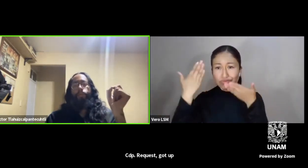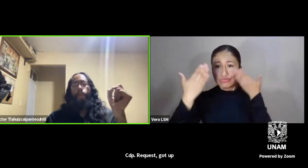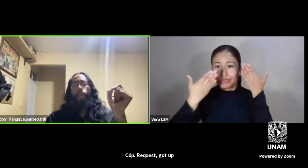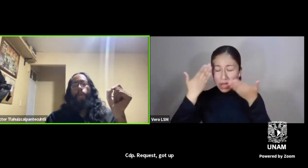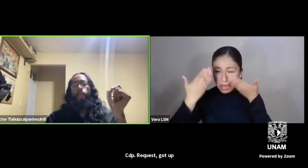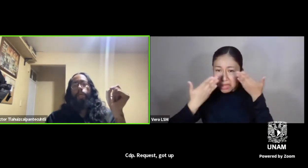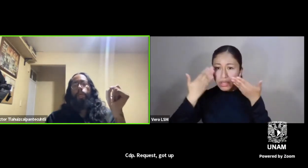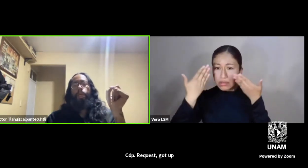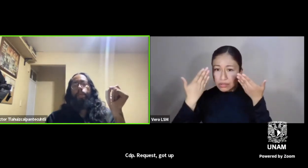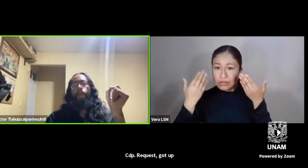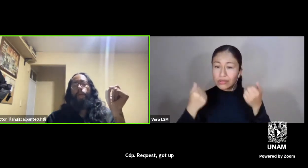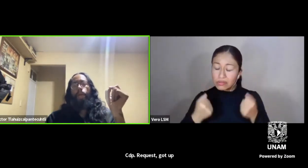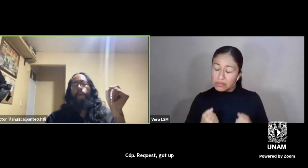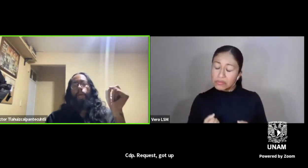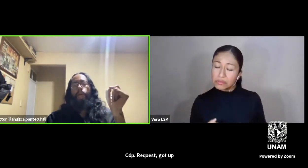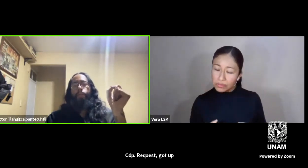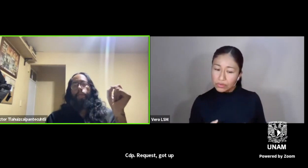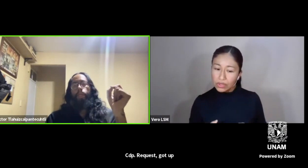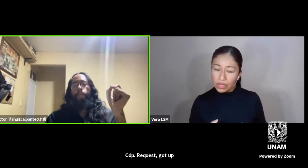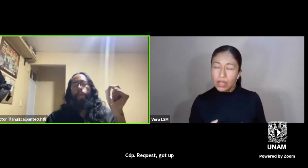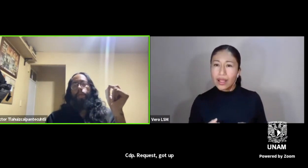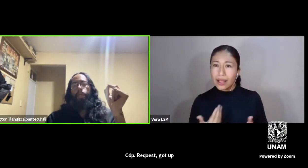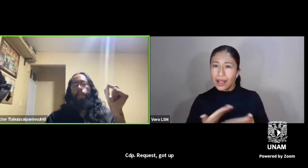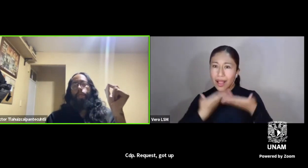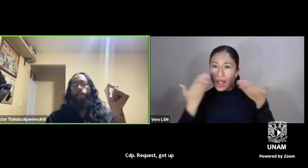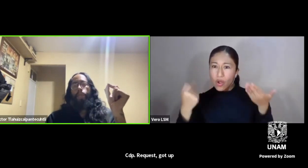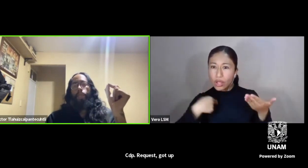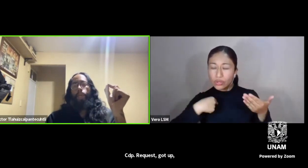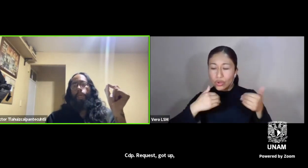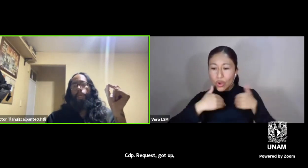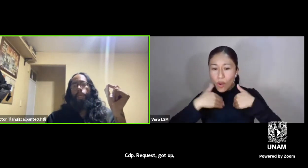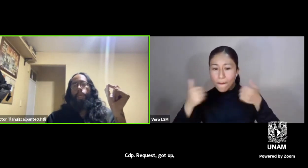refuerzan ese imaginario en el cual la persona